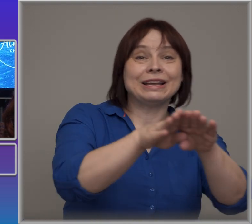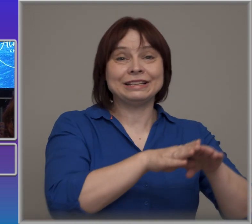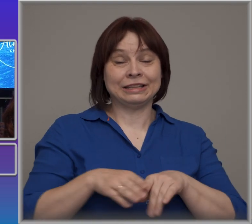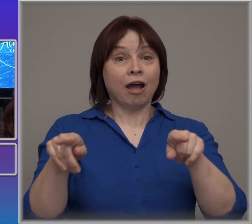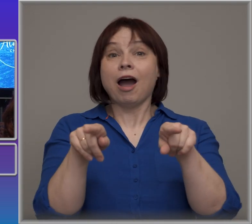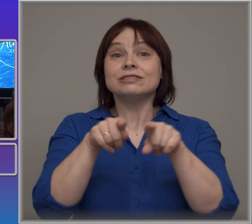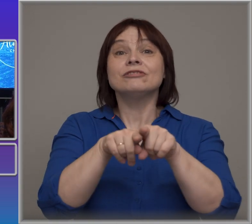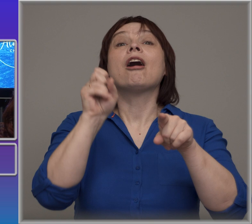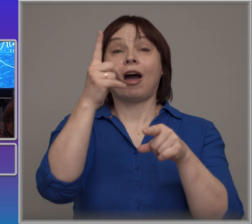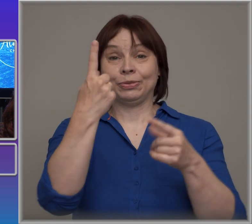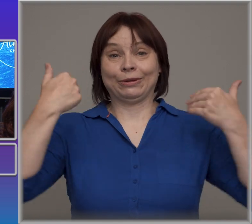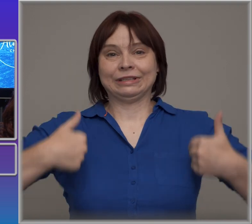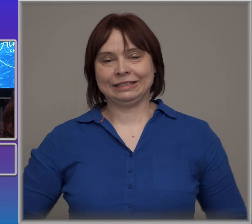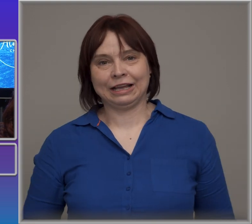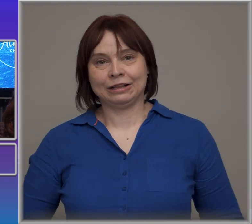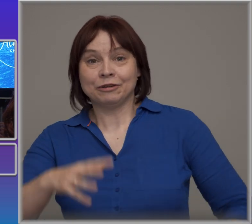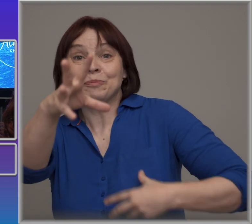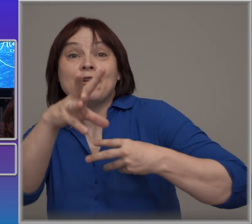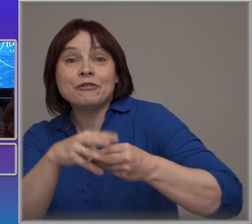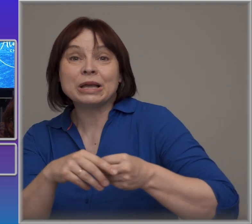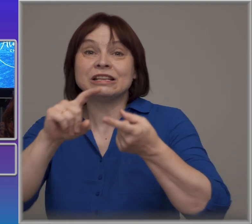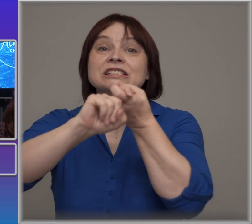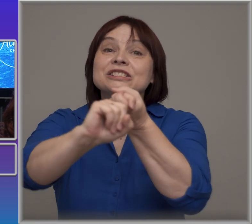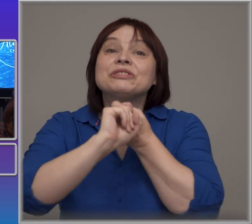мы часть Христа. И Господь, Он